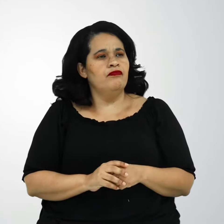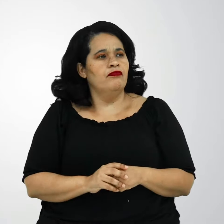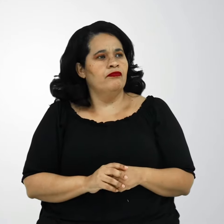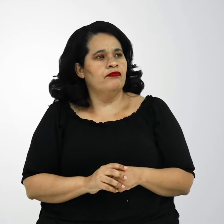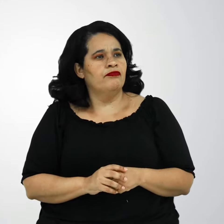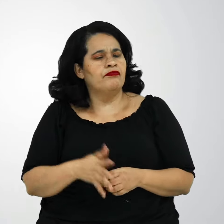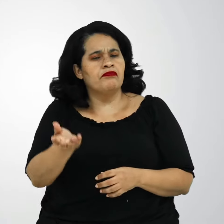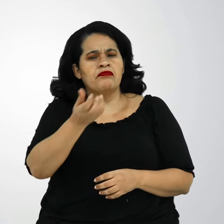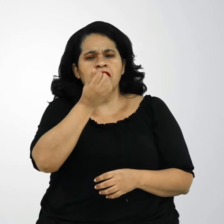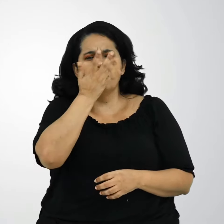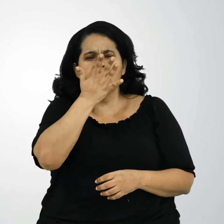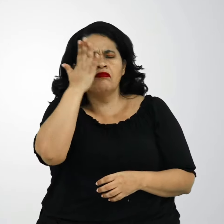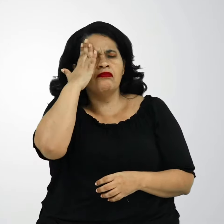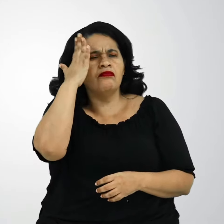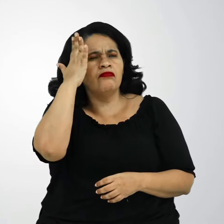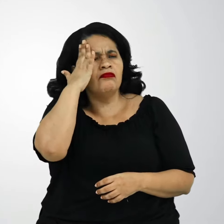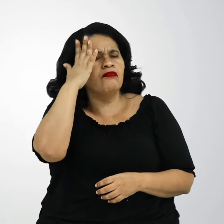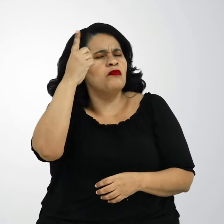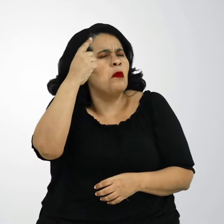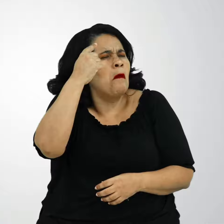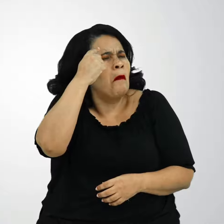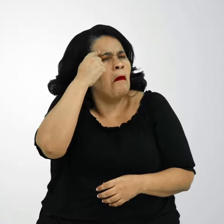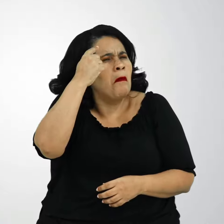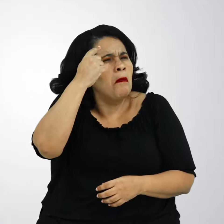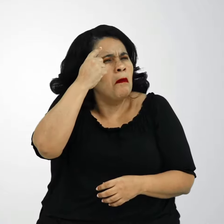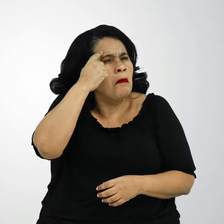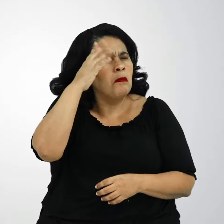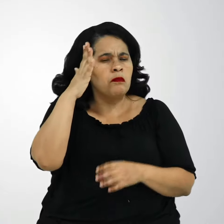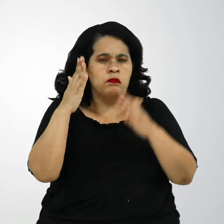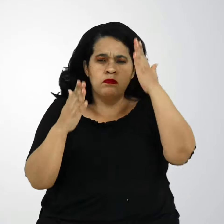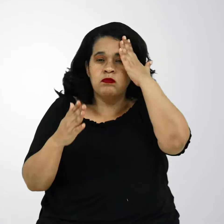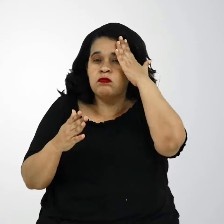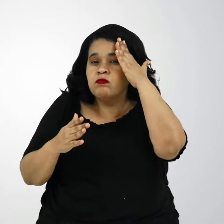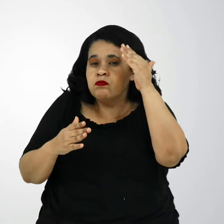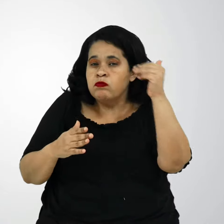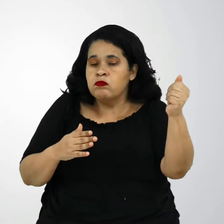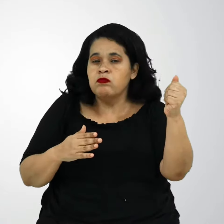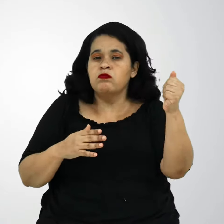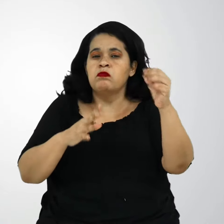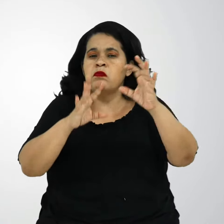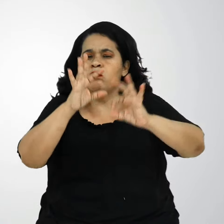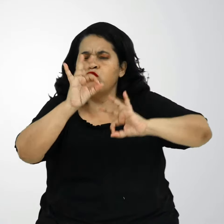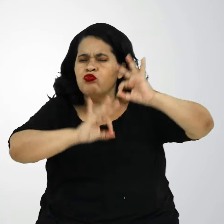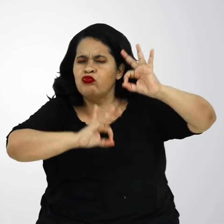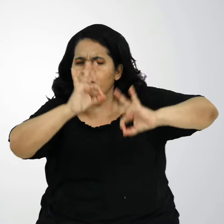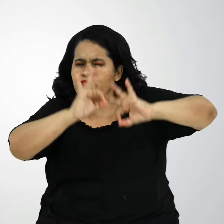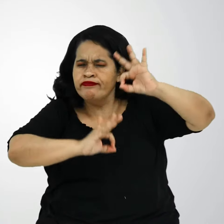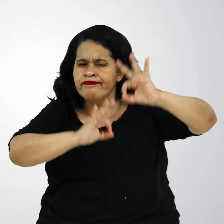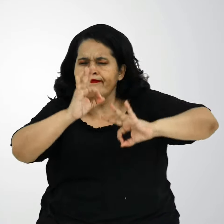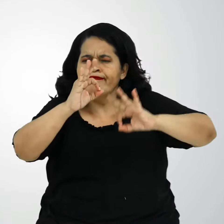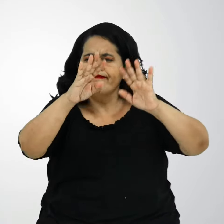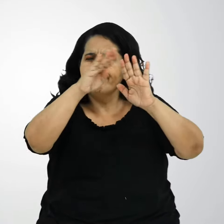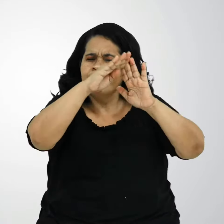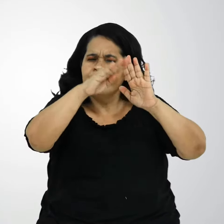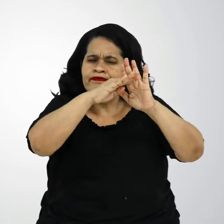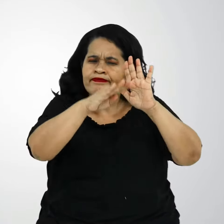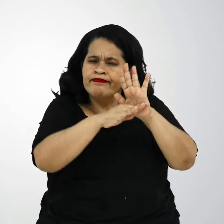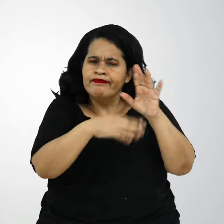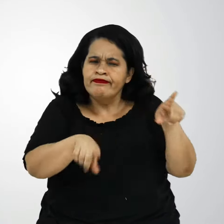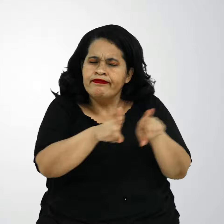versículo 10 fala isso, né, versículo 11, né, tenho planos, tenho projeto para vocês passarão a orar a